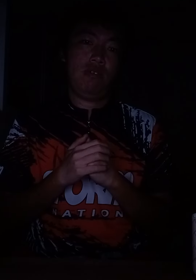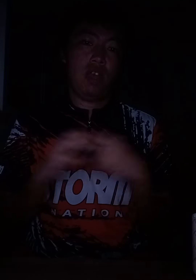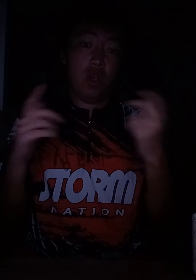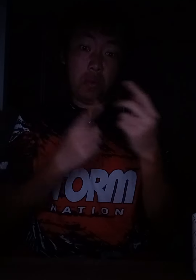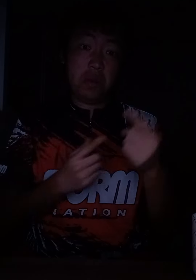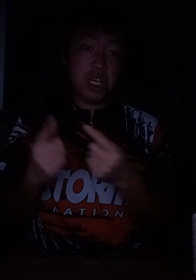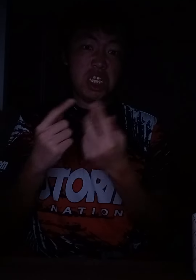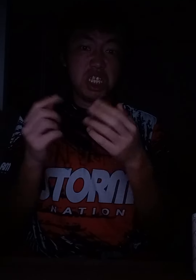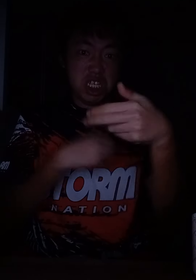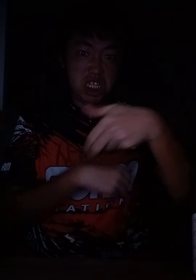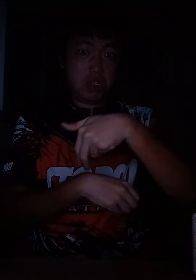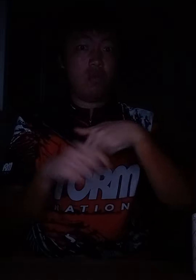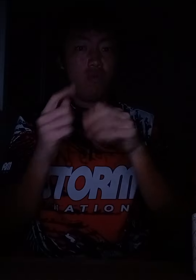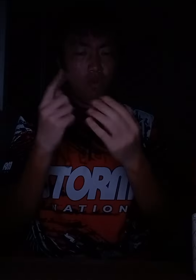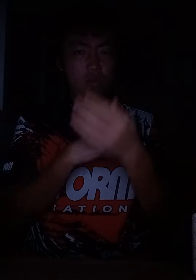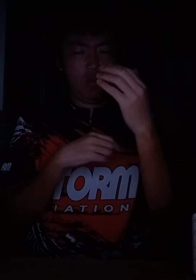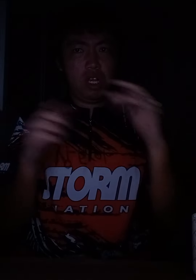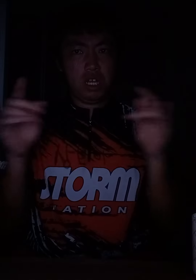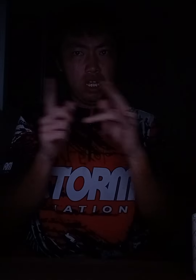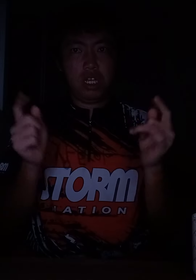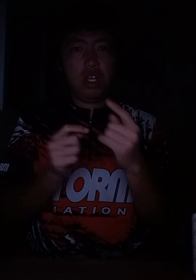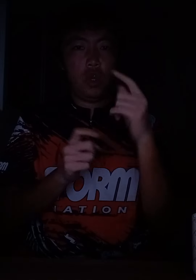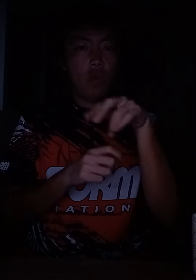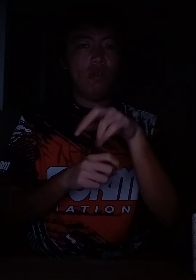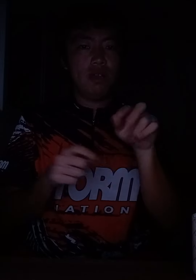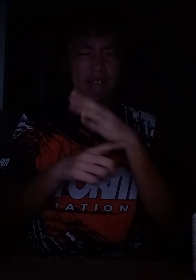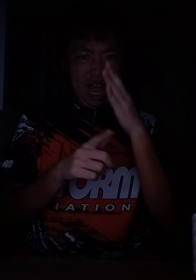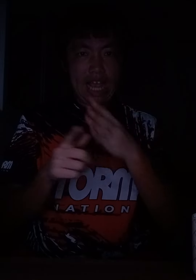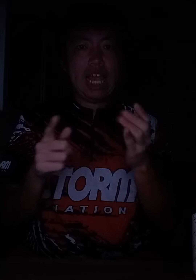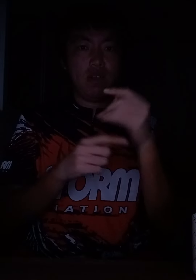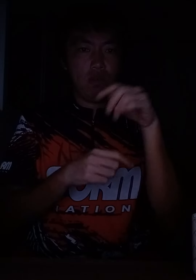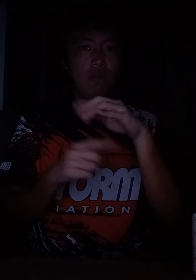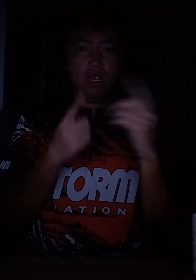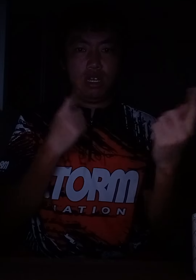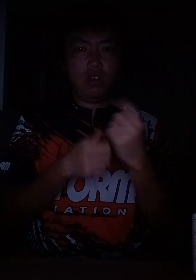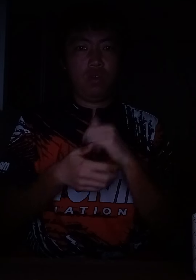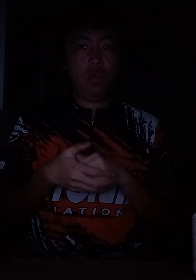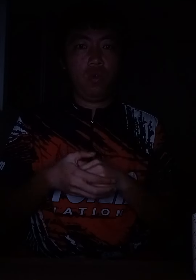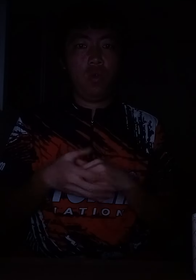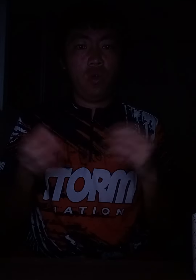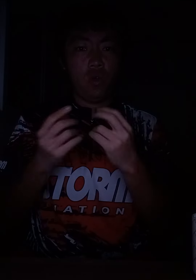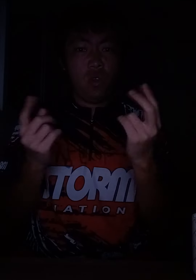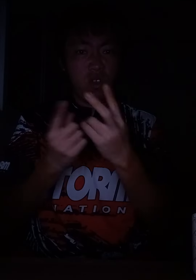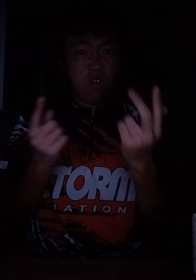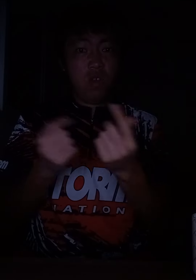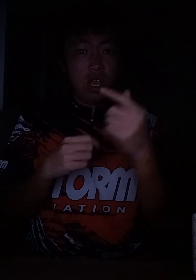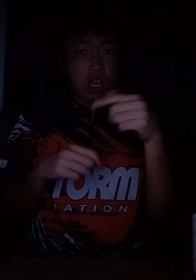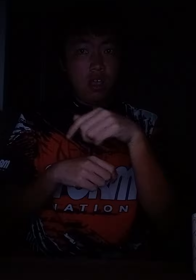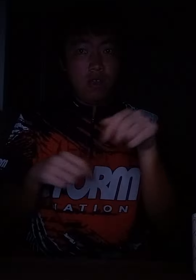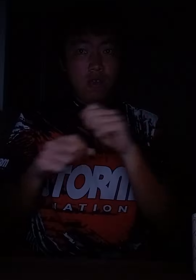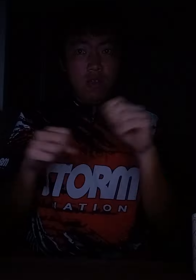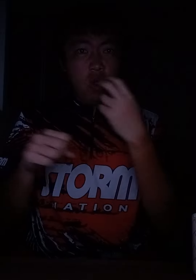혐의는 지하철 운행을 지연시키는 등 업무를 방해한 혐의, 그리고 승객과 영무원에 욕설을 하는